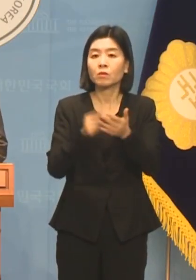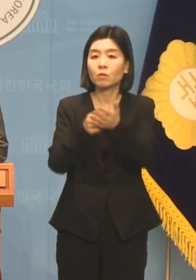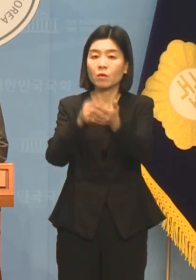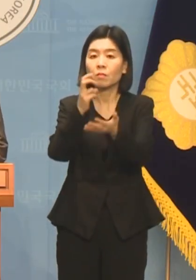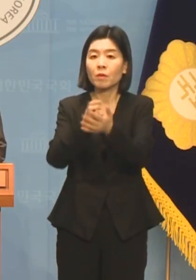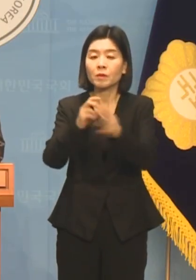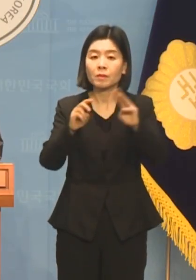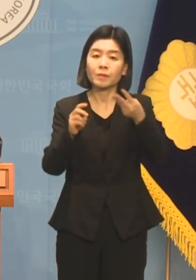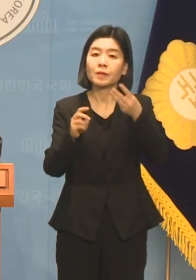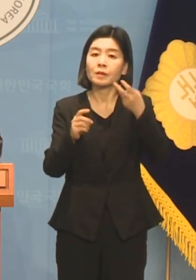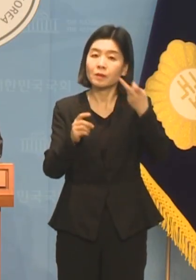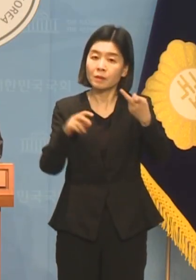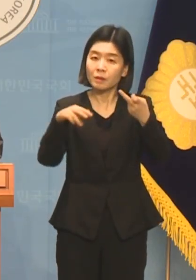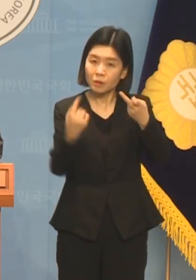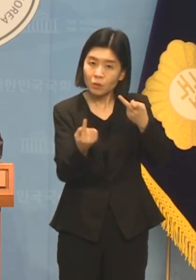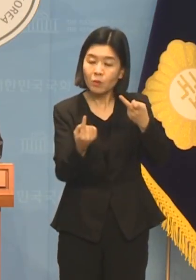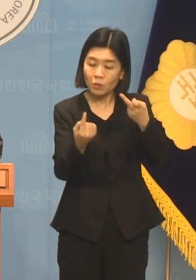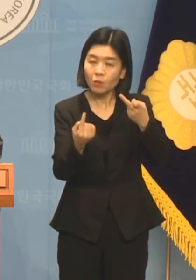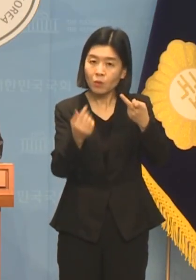312조에 의하면은